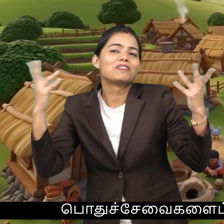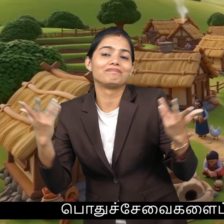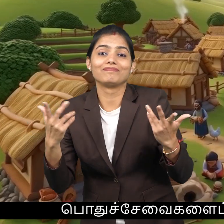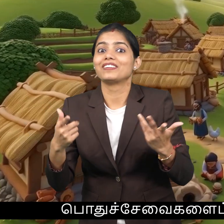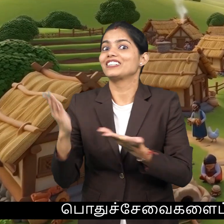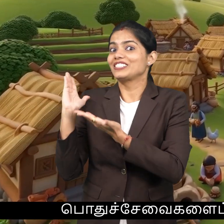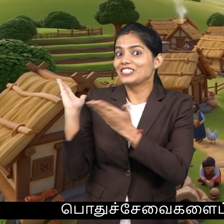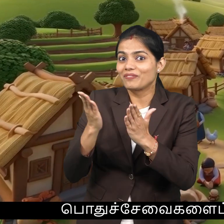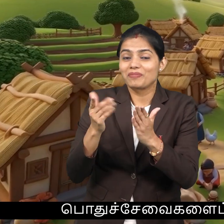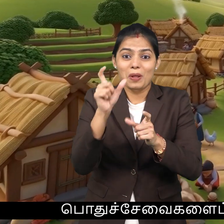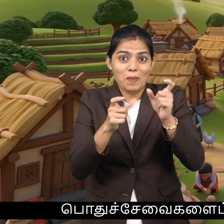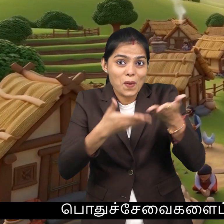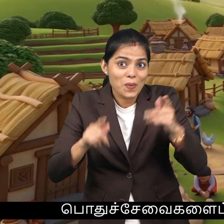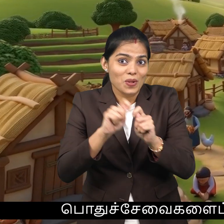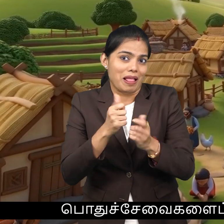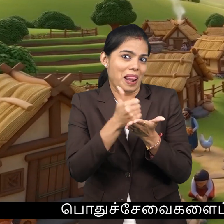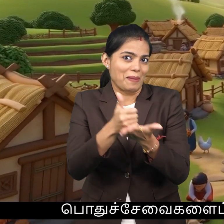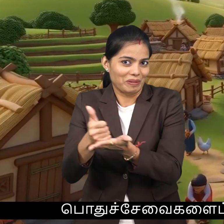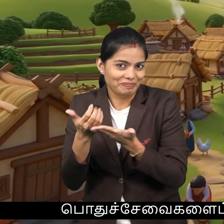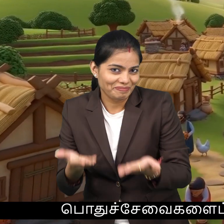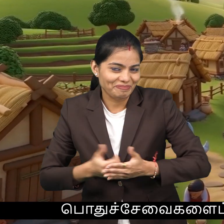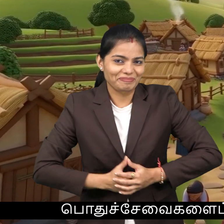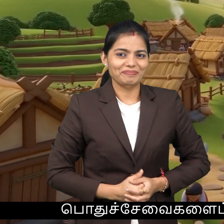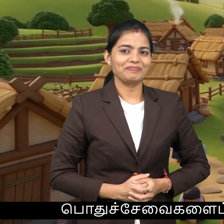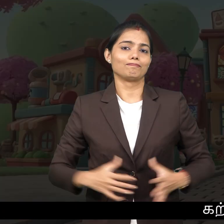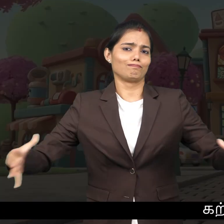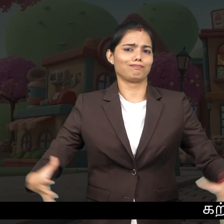பொது சேவைகளை பற்றி ஒன்றாக கற்றுக்கொள்வோம்.